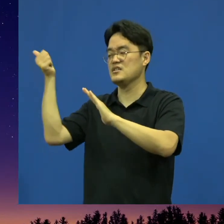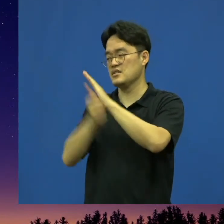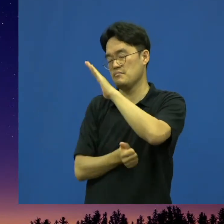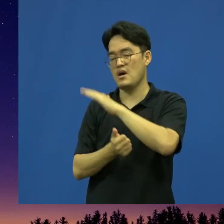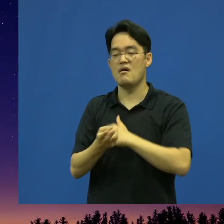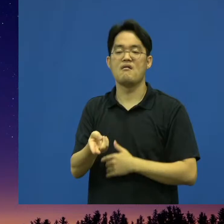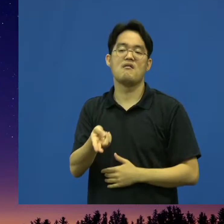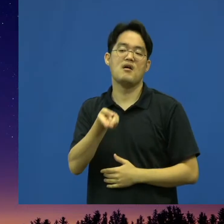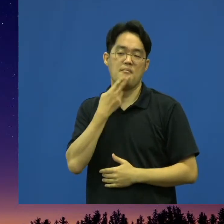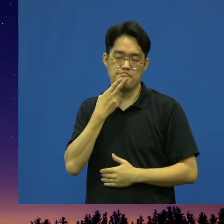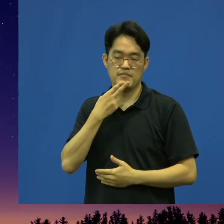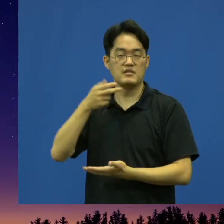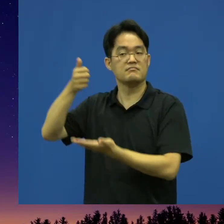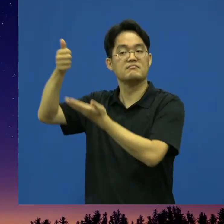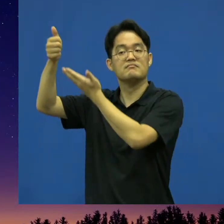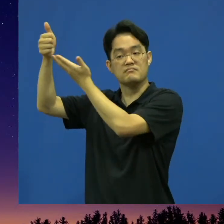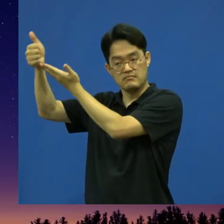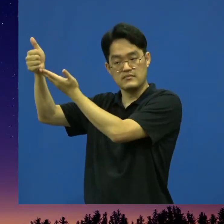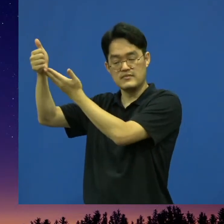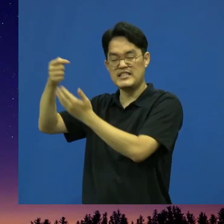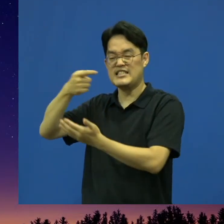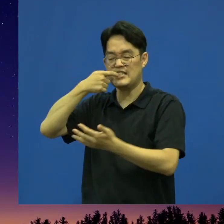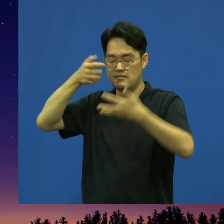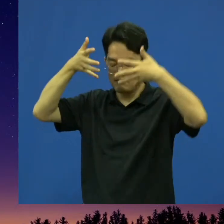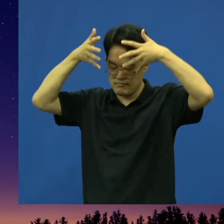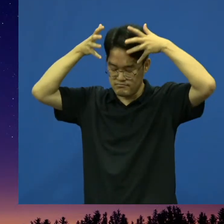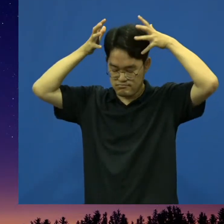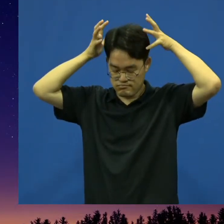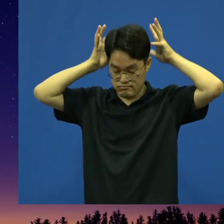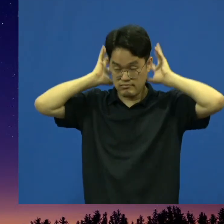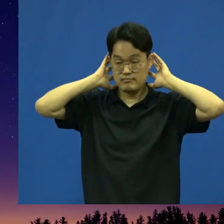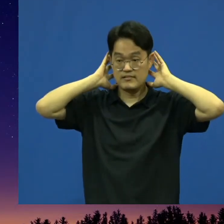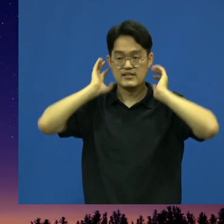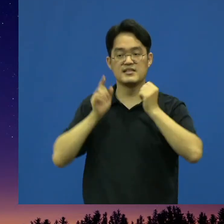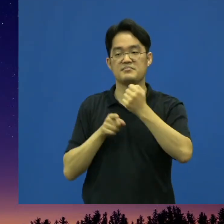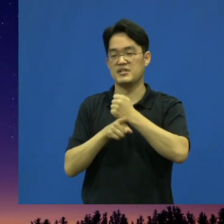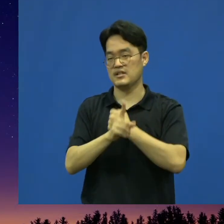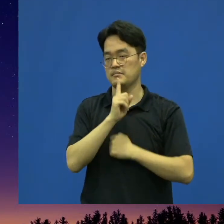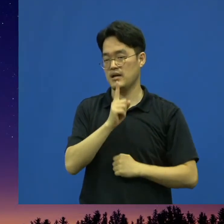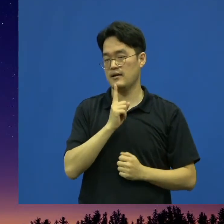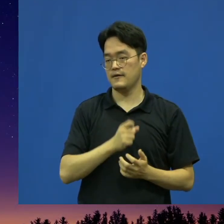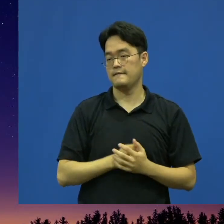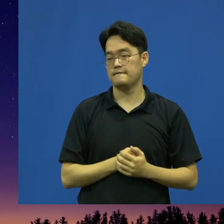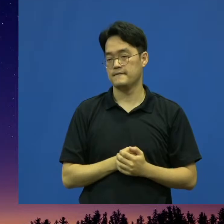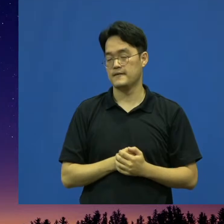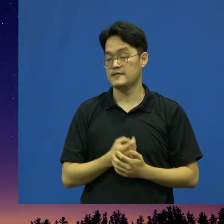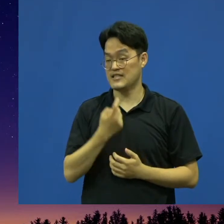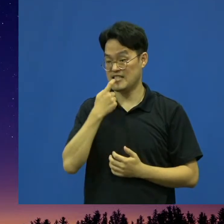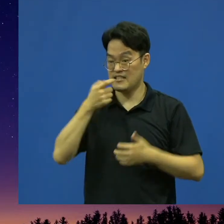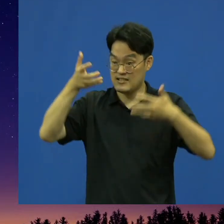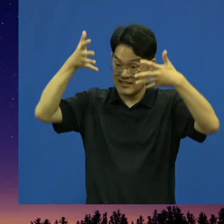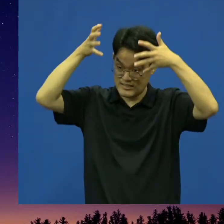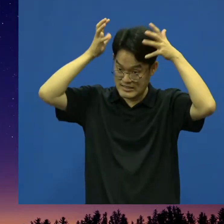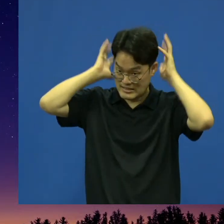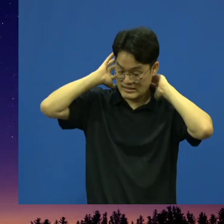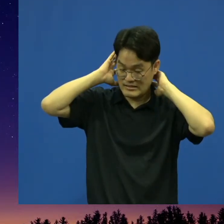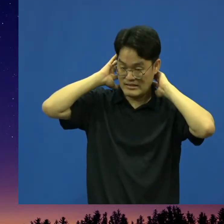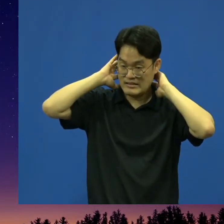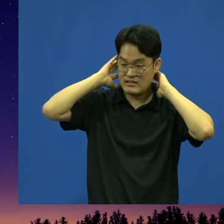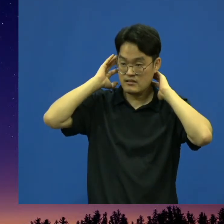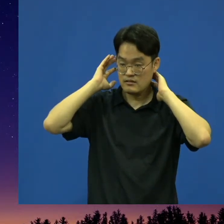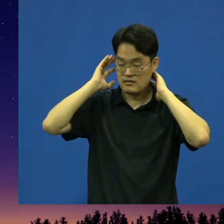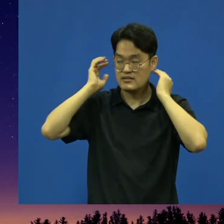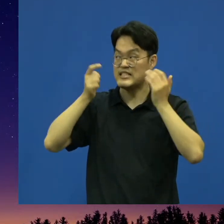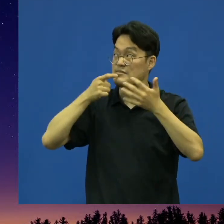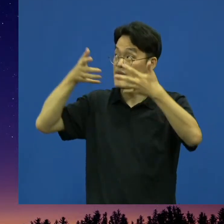분이 아님을 그 하얀 머리는 보여주는 것이지요. 그래서 흰머리 앞에 일어서라 하는